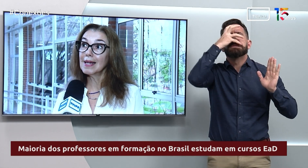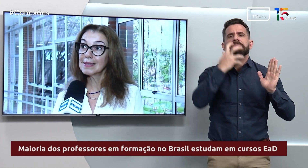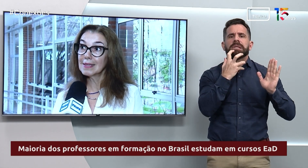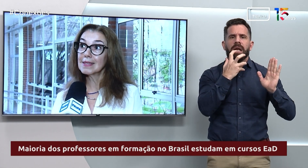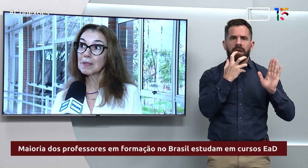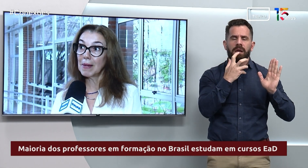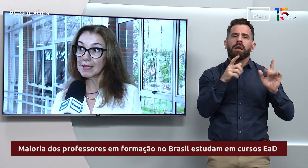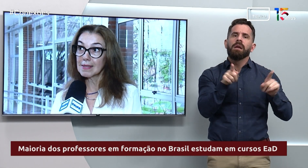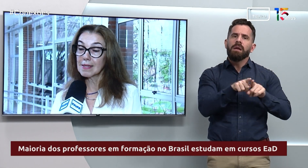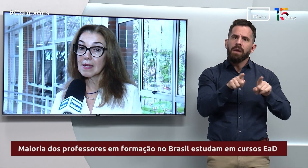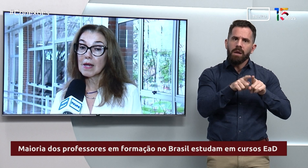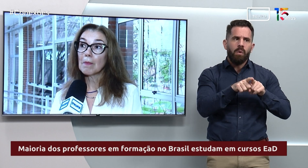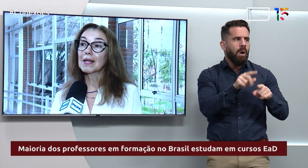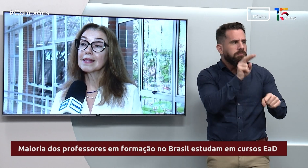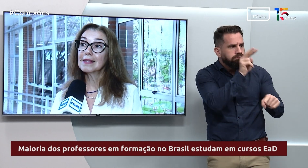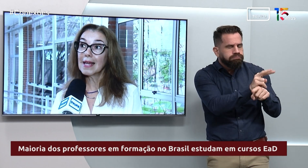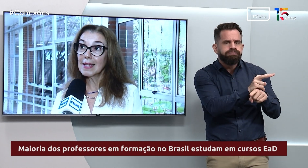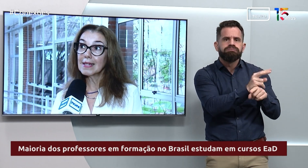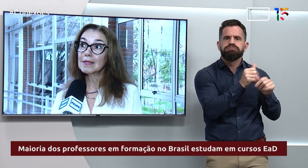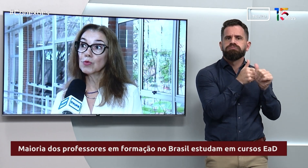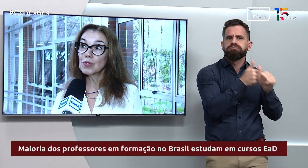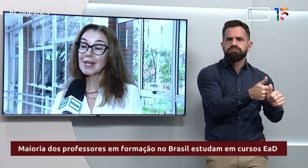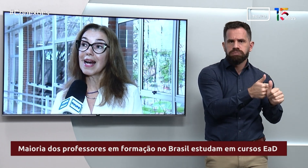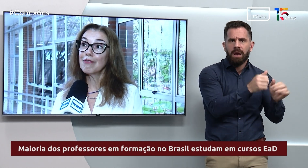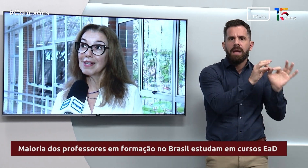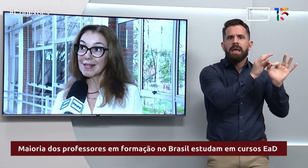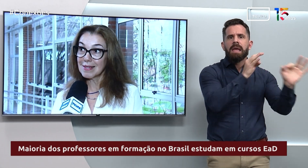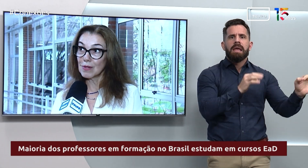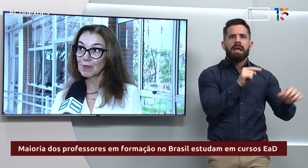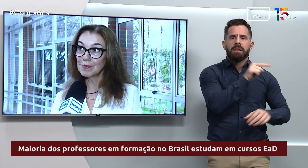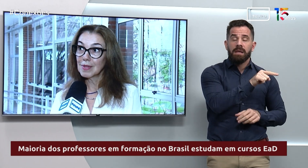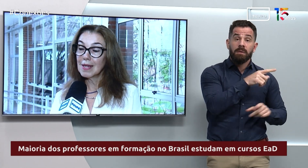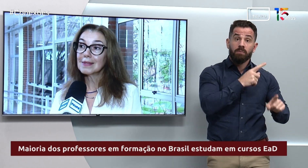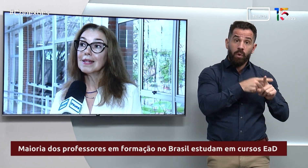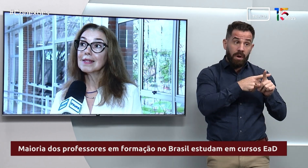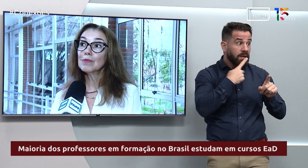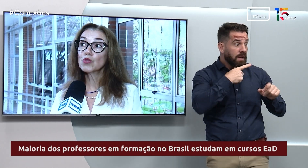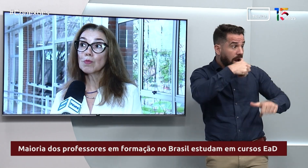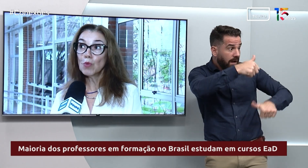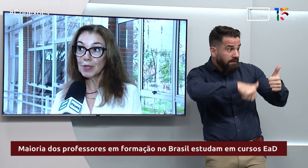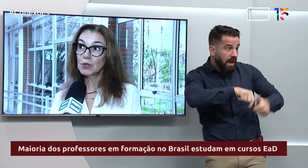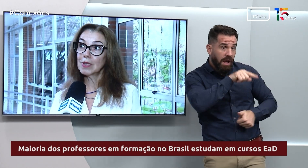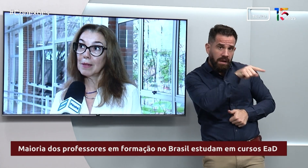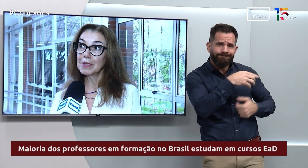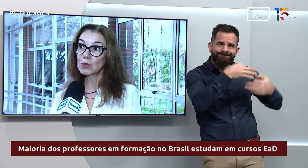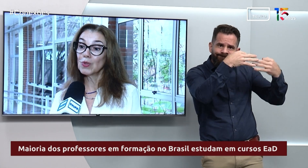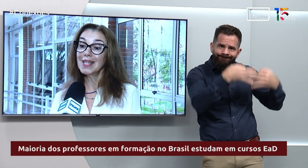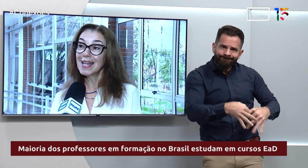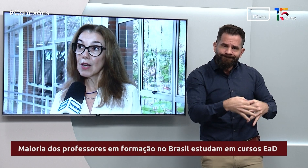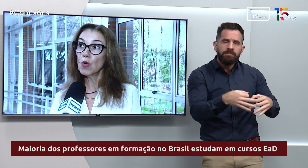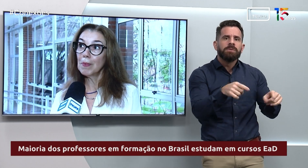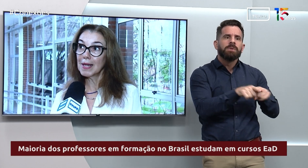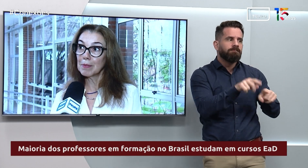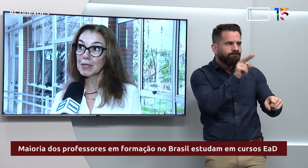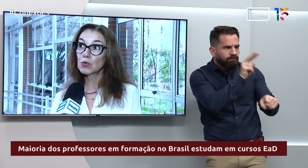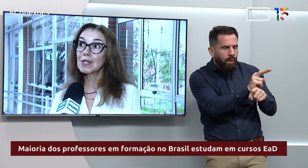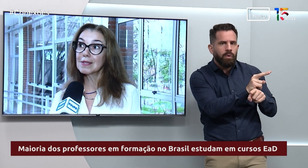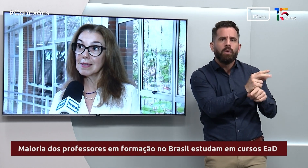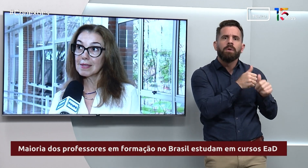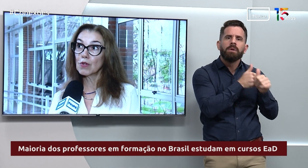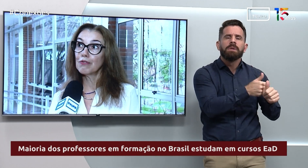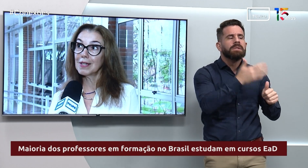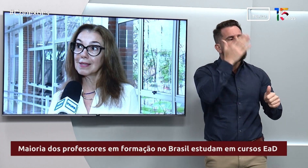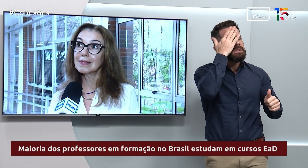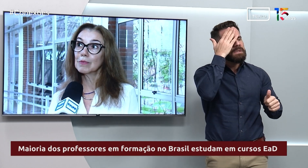regulamentar a EAD nesse país, para que tenhamos avaliação, tenhamos monitoramento e acompanhamento